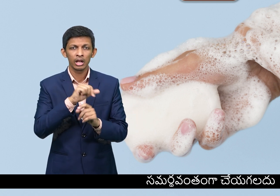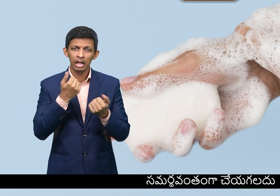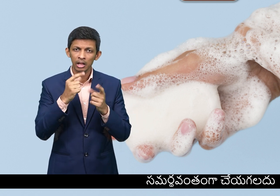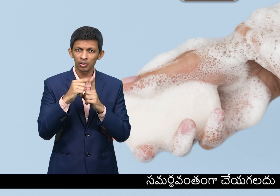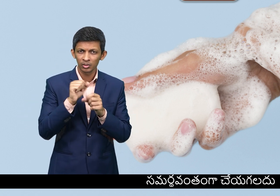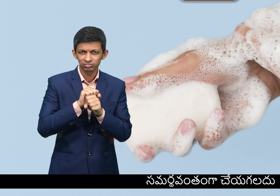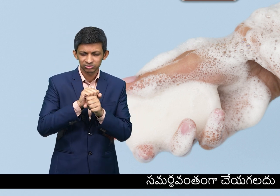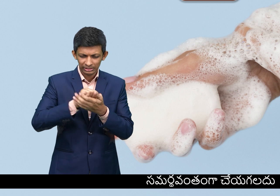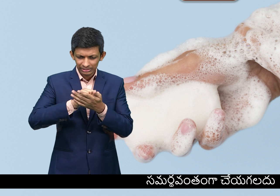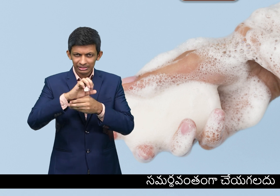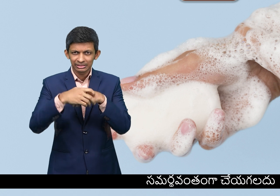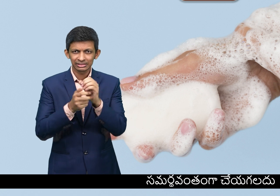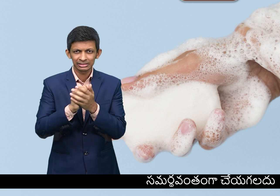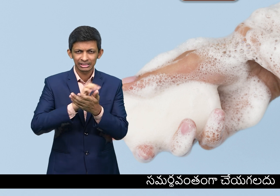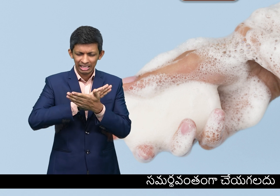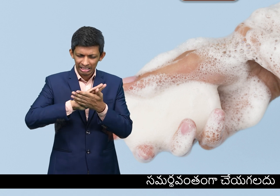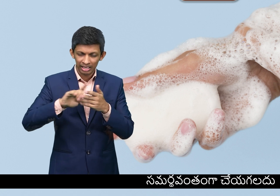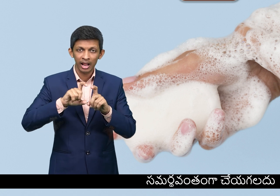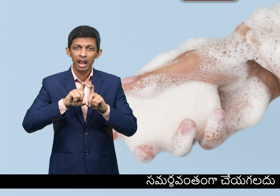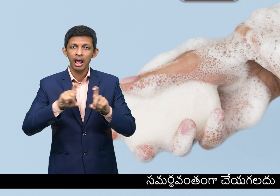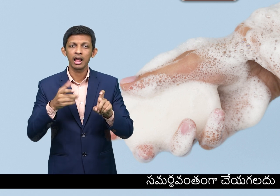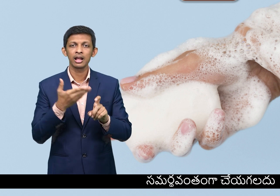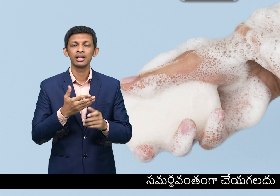పనిని సమర్థవంతంగా చేయగలదు.